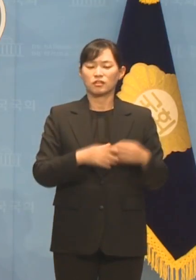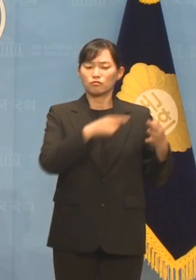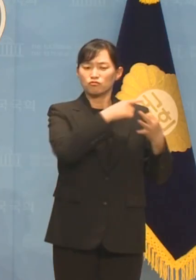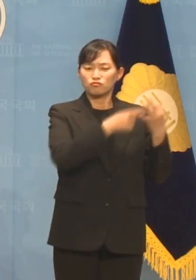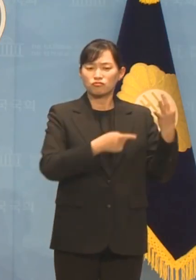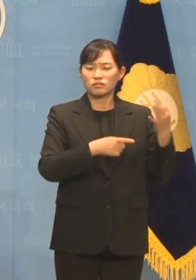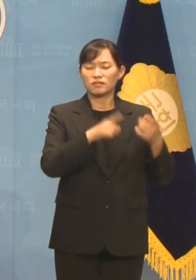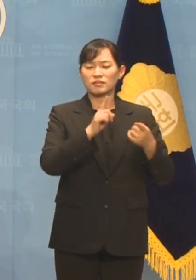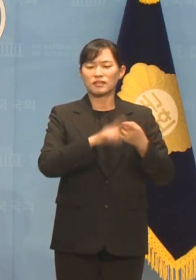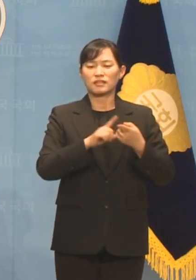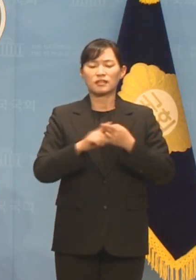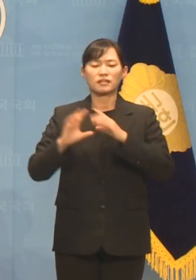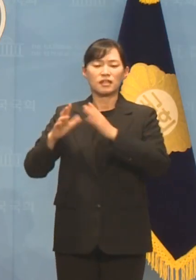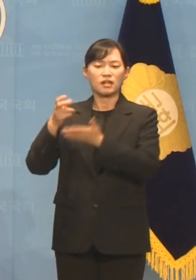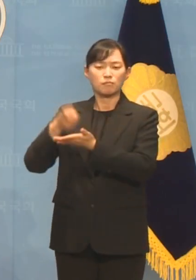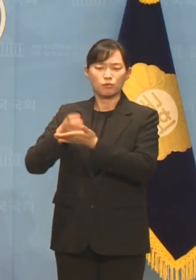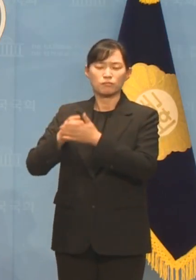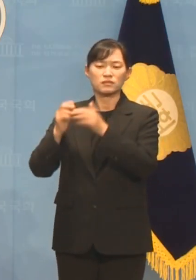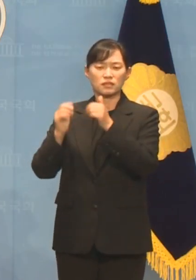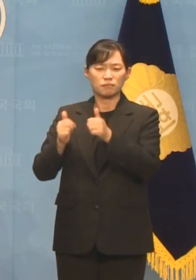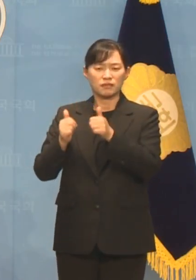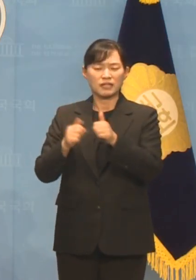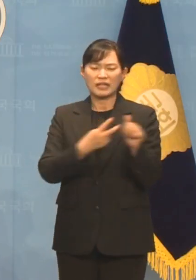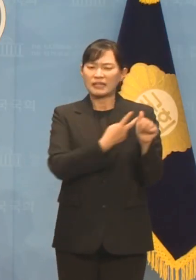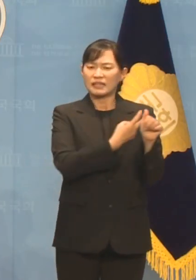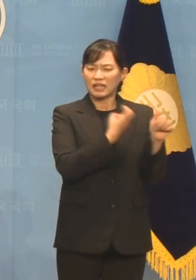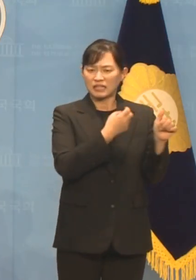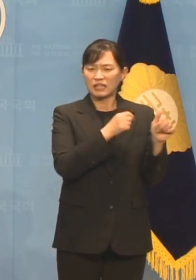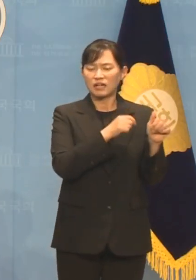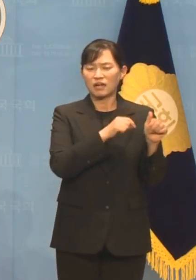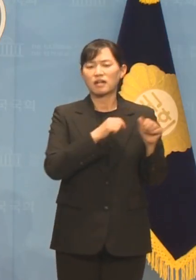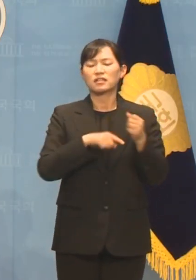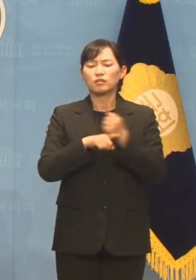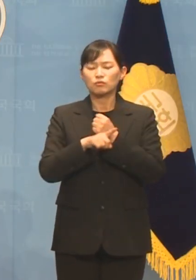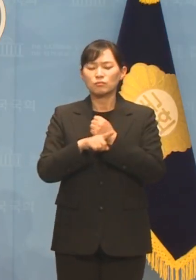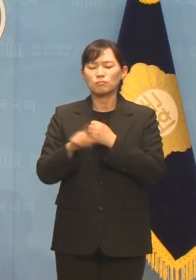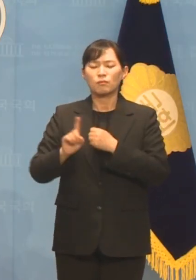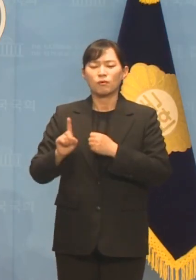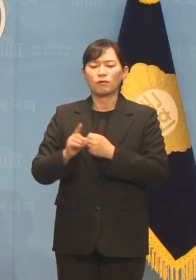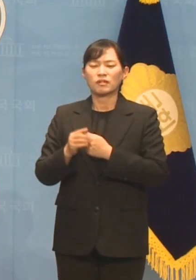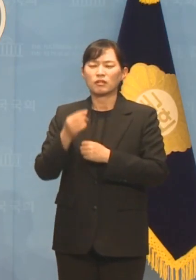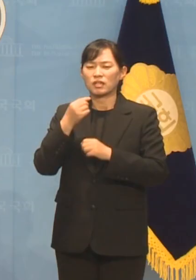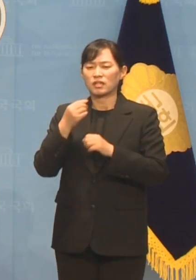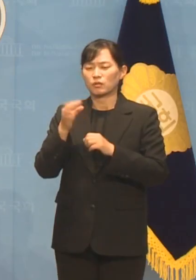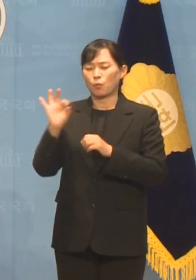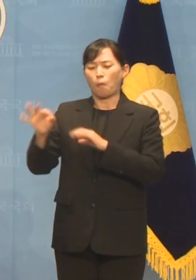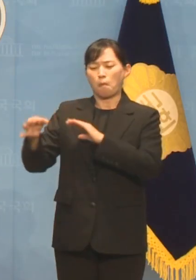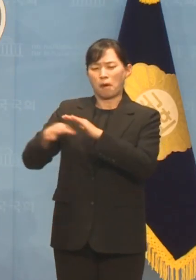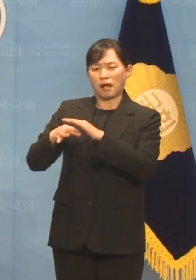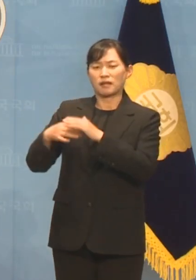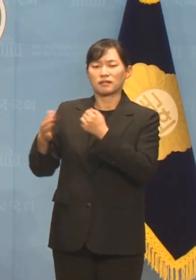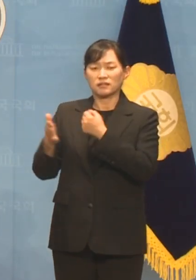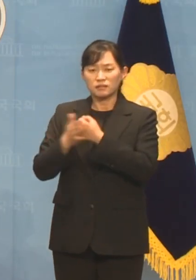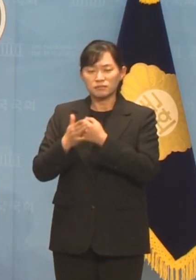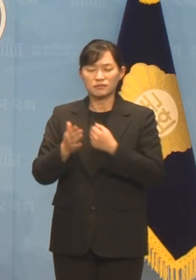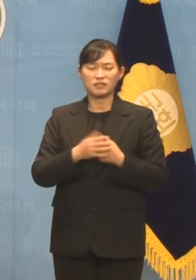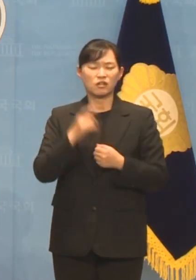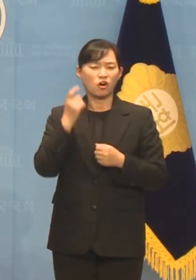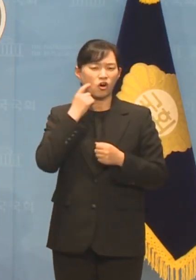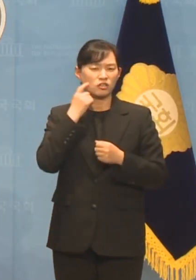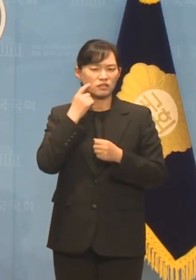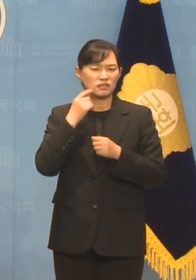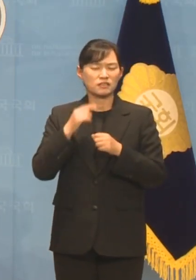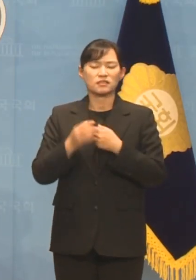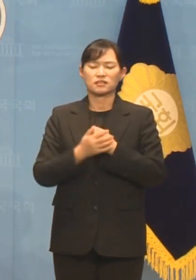대한 헌법재판관 전원일치 탄핵 인용 이후 헌법재판관들이 뇌물을 받았다는 허위사실입니다. 해당 허위사실은 유튜브